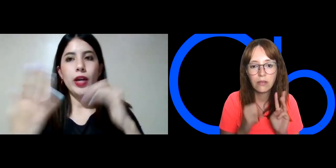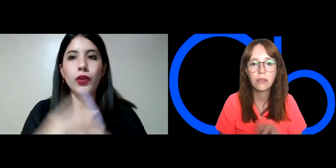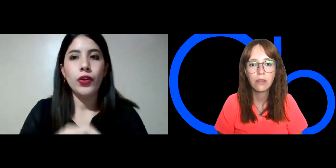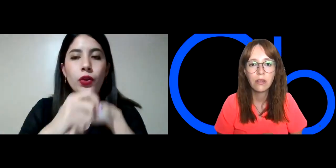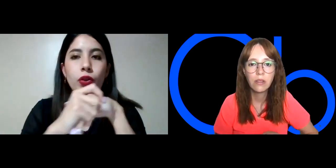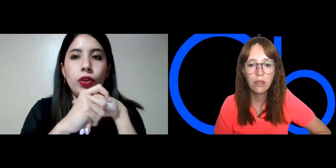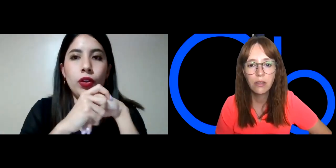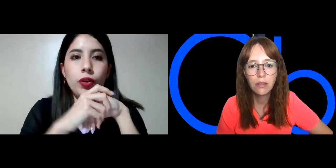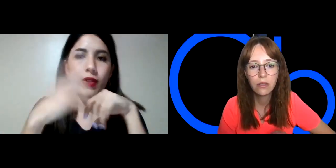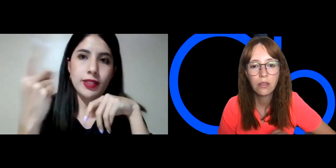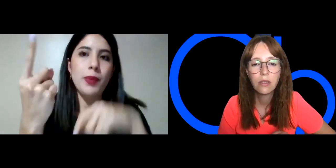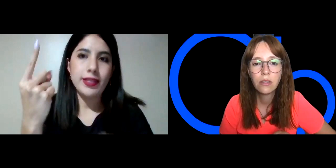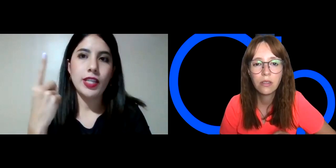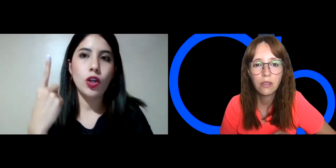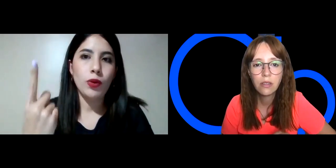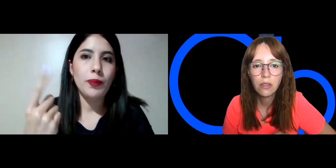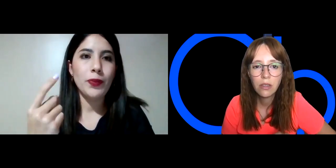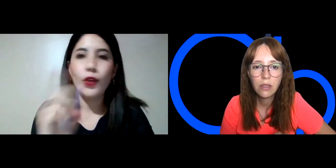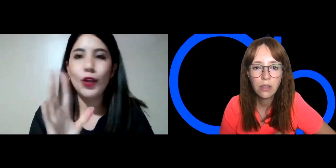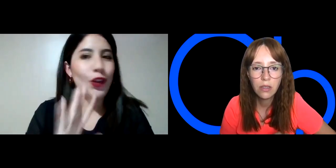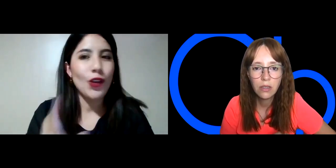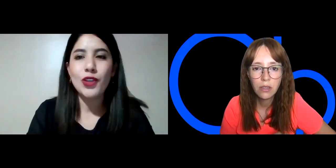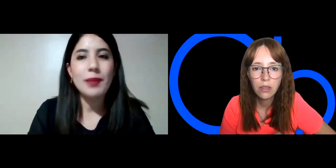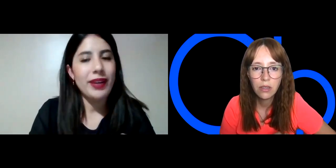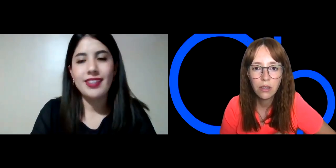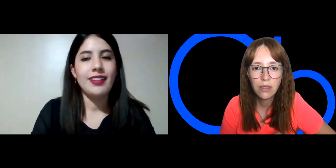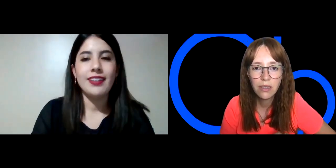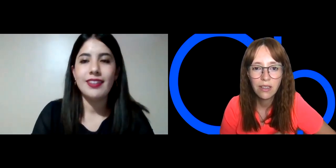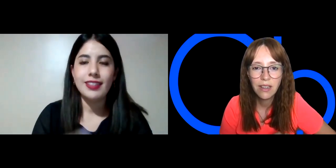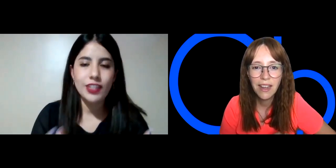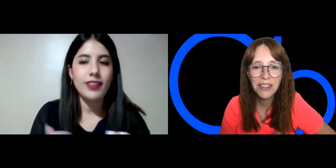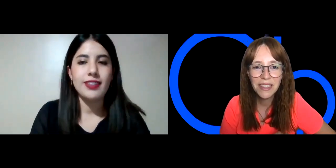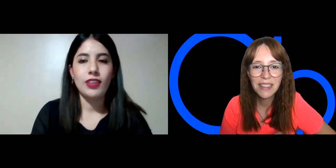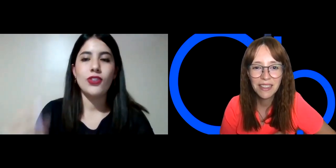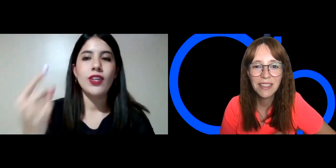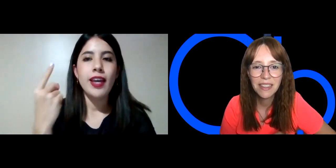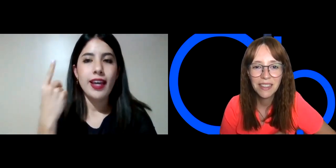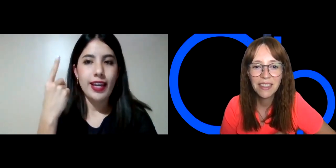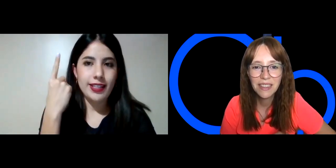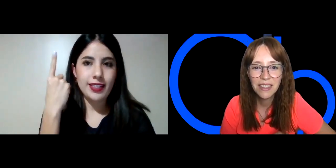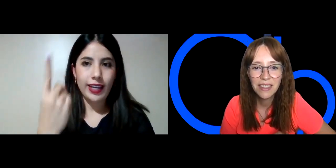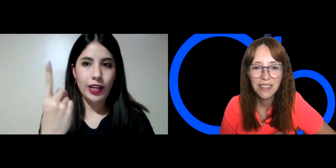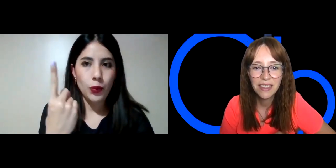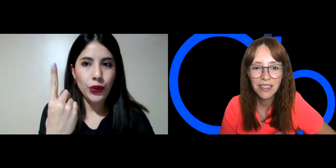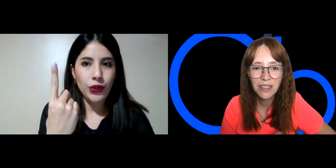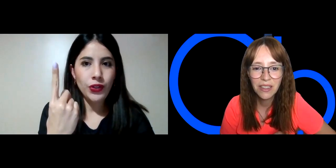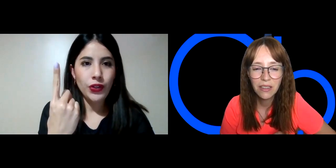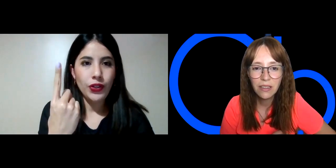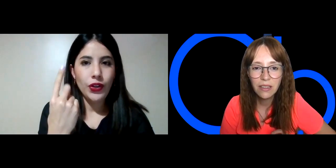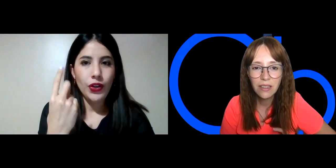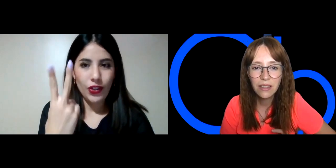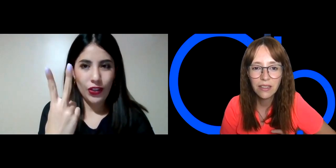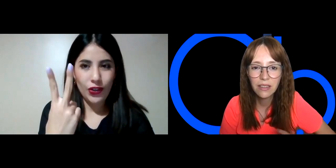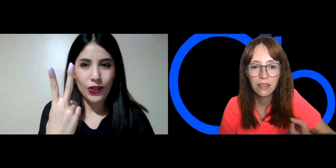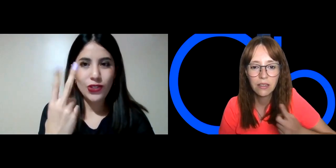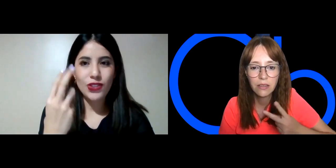igual sí, es así como, no todos, no se parecen, sí son Ah, distintos. Es el 1,